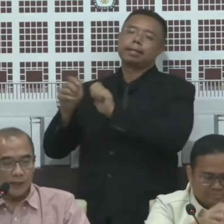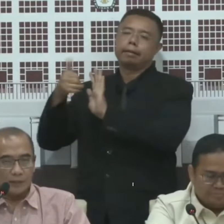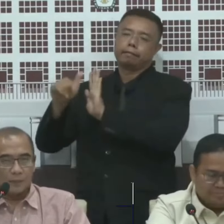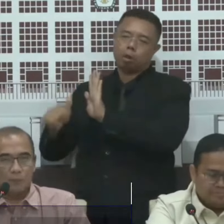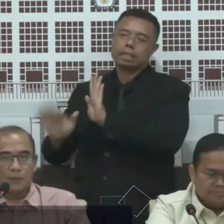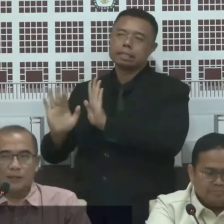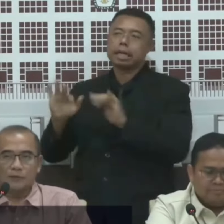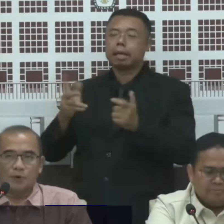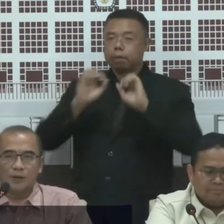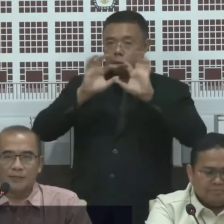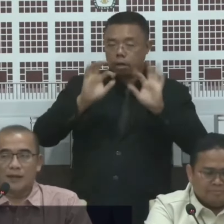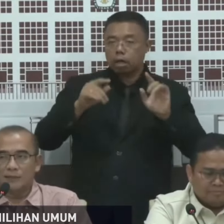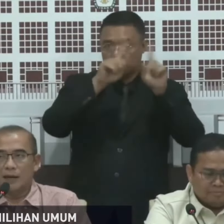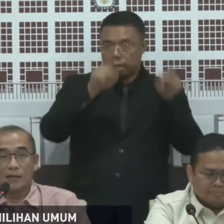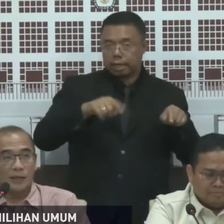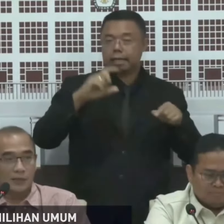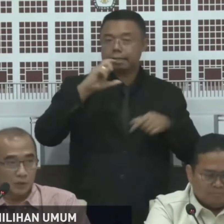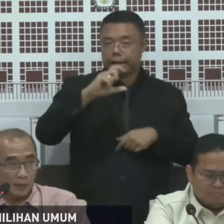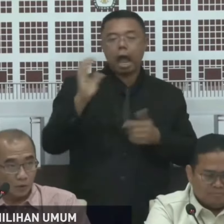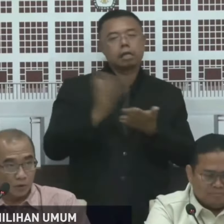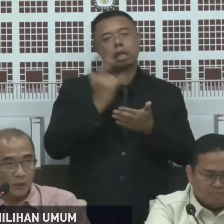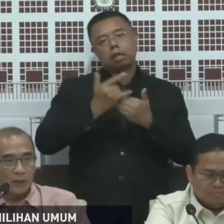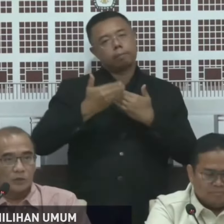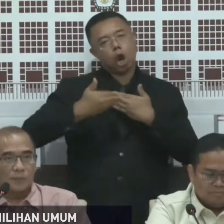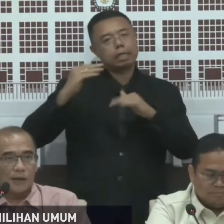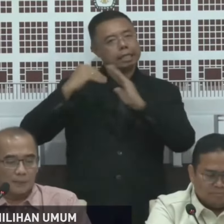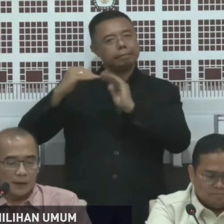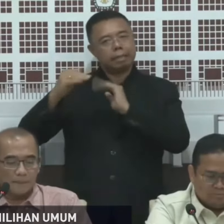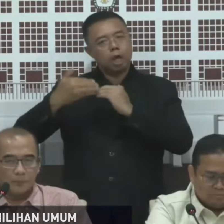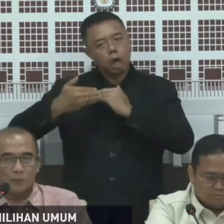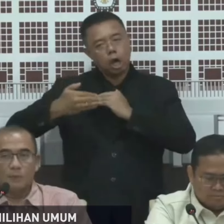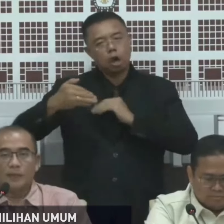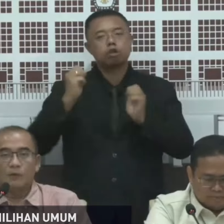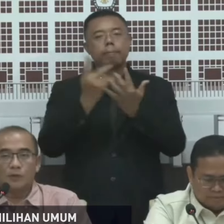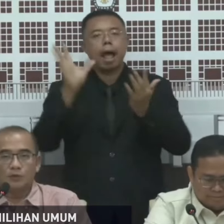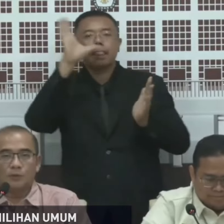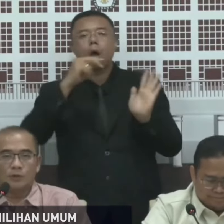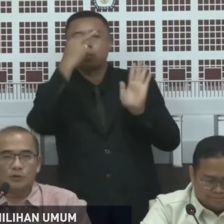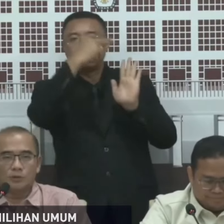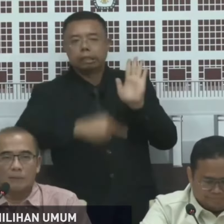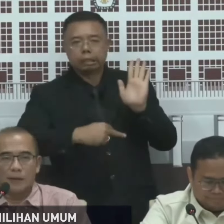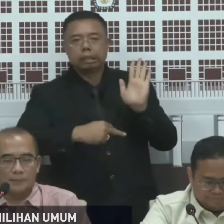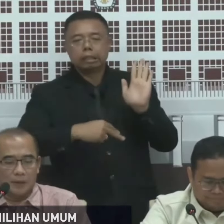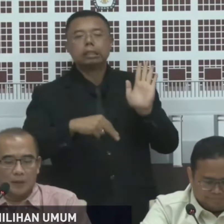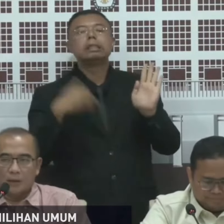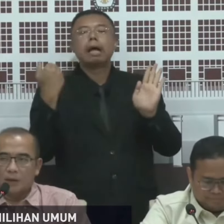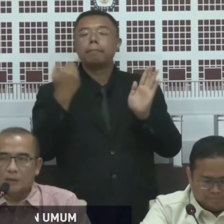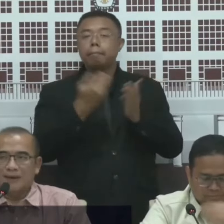koreksi. Tapi publikasi formulir C hasil akan kita lanjutkan terus supaya apa? Publik mengetahui terus-menerus